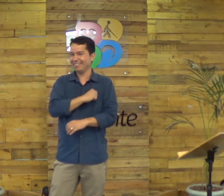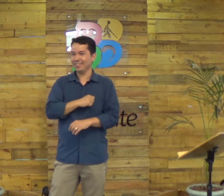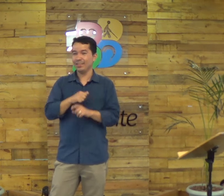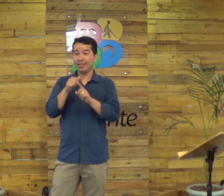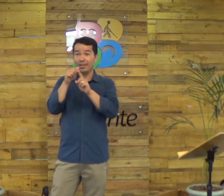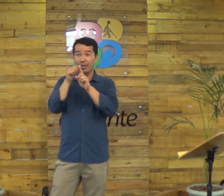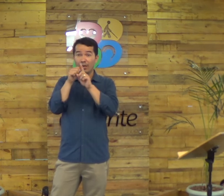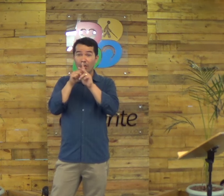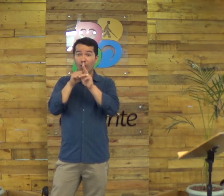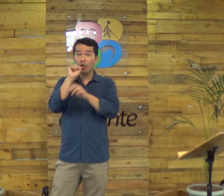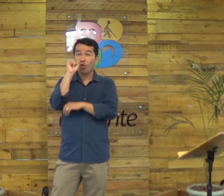acabava rápido,